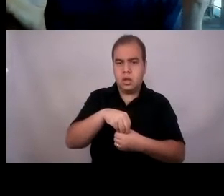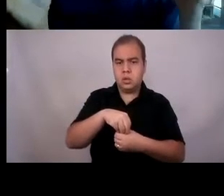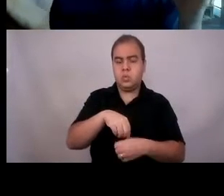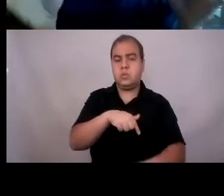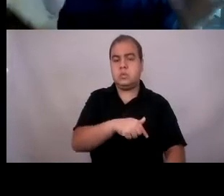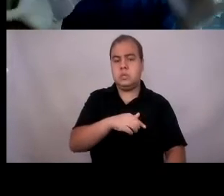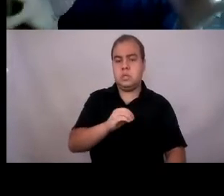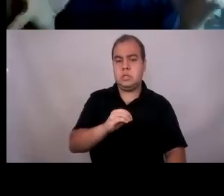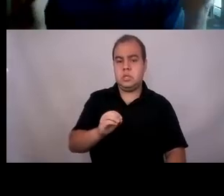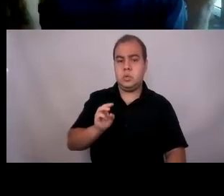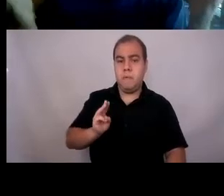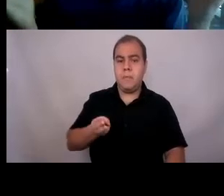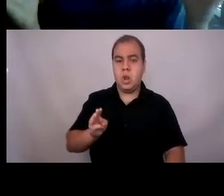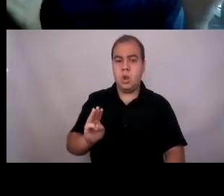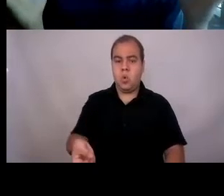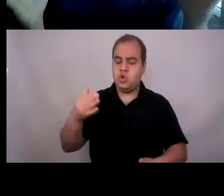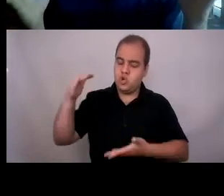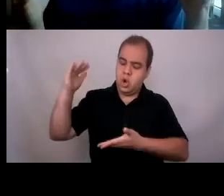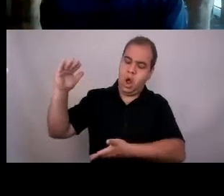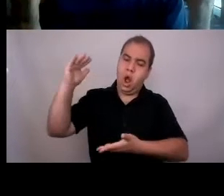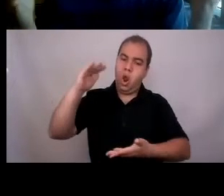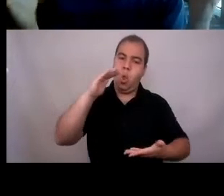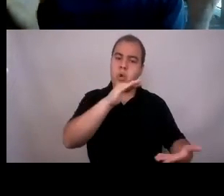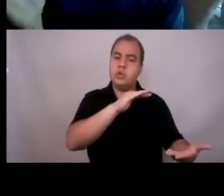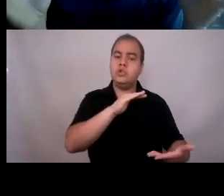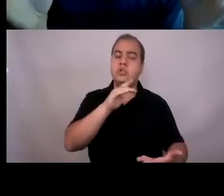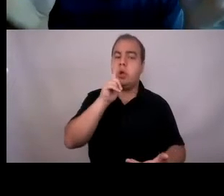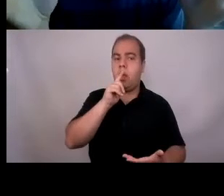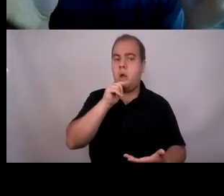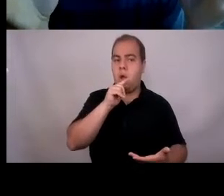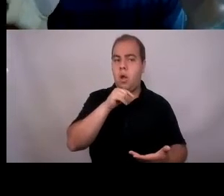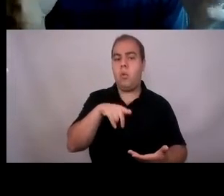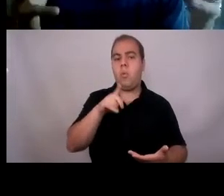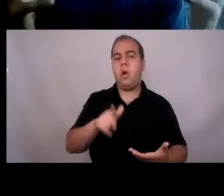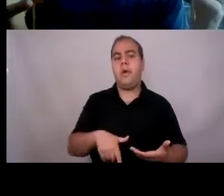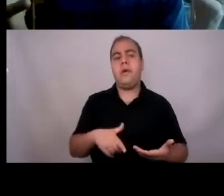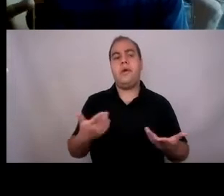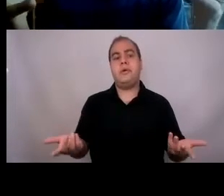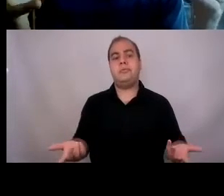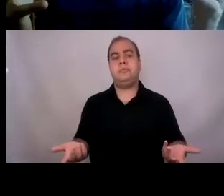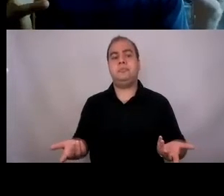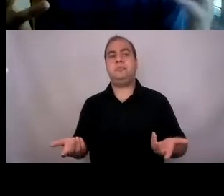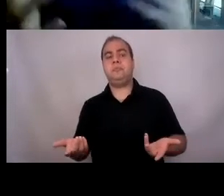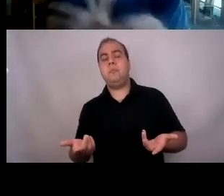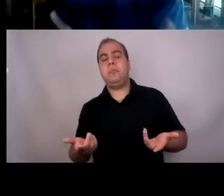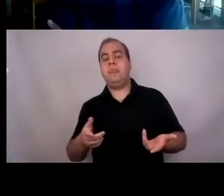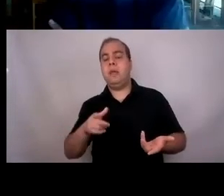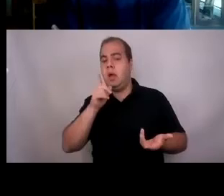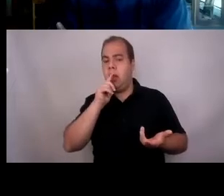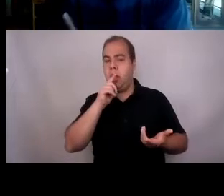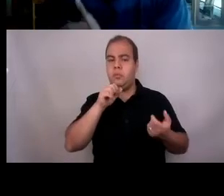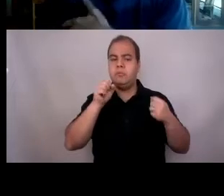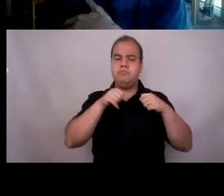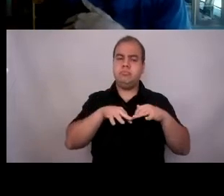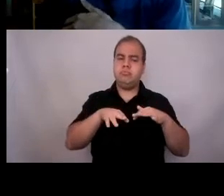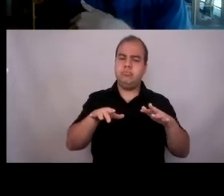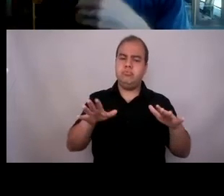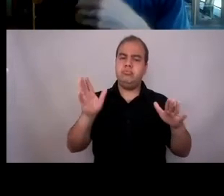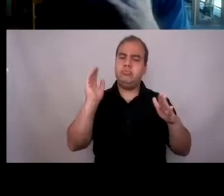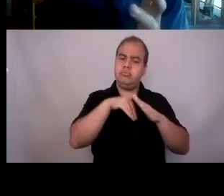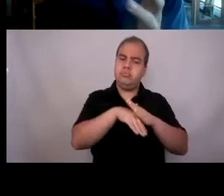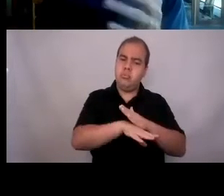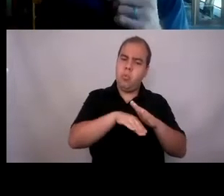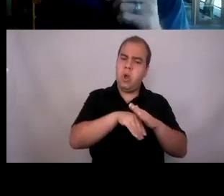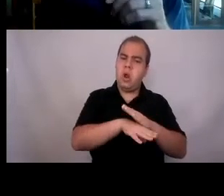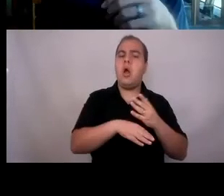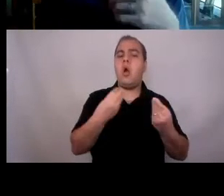de galões. 700 milhões de galões é uma referência ao volume de água que ele se dispõe a armazenar